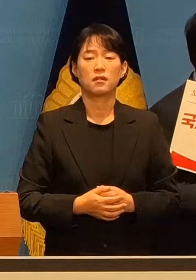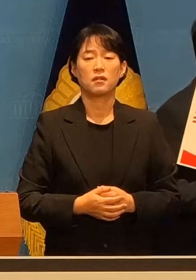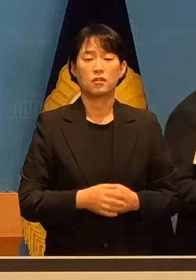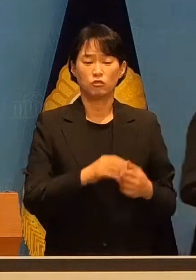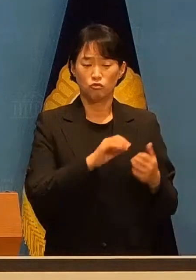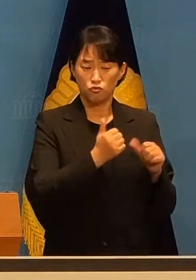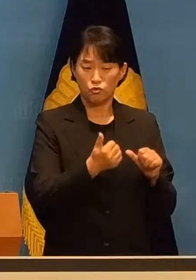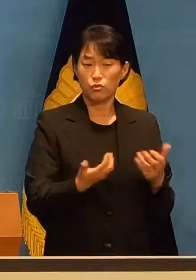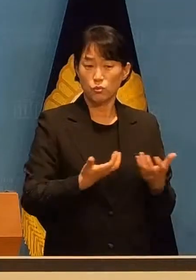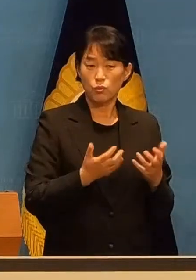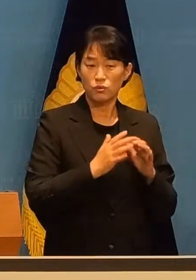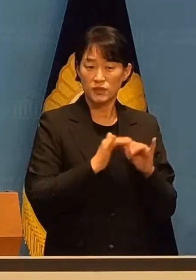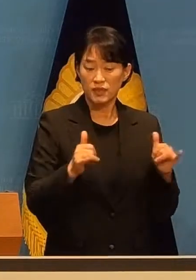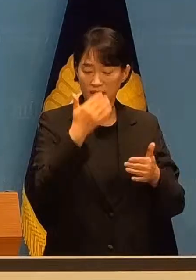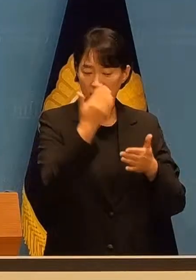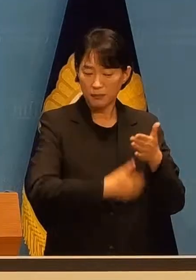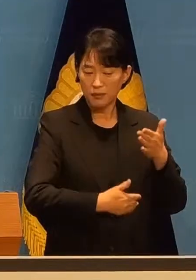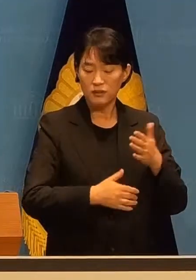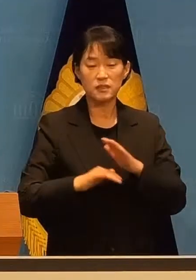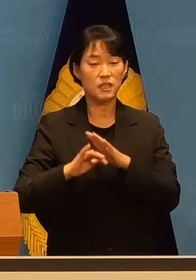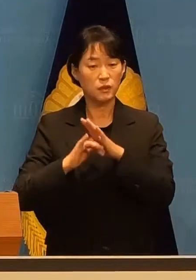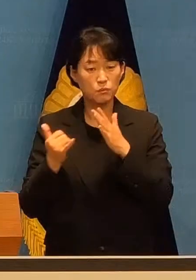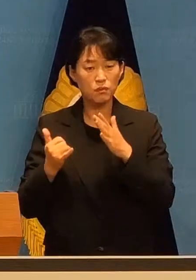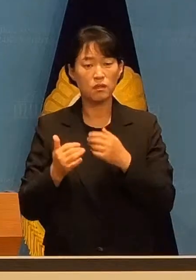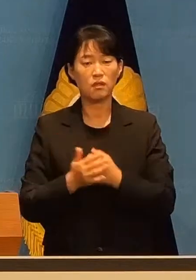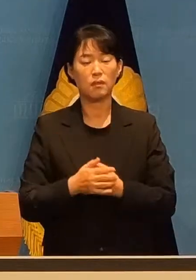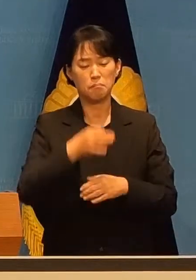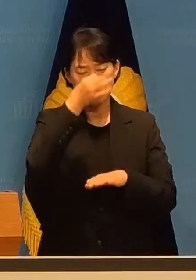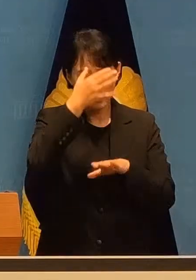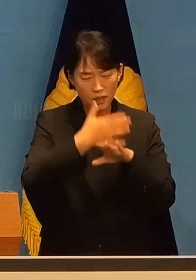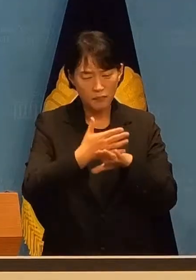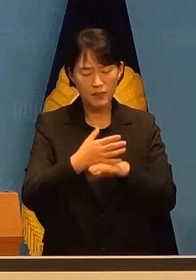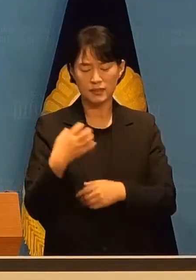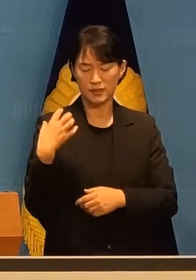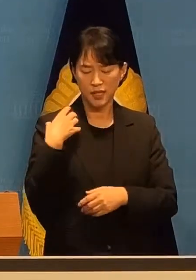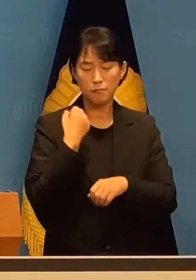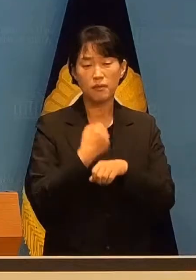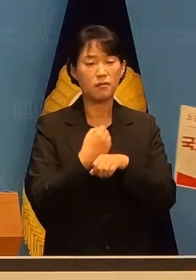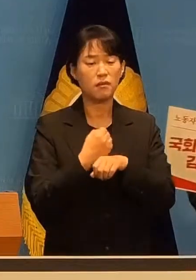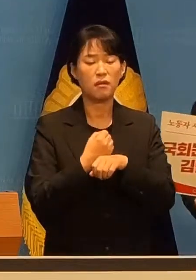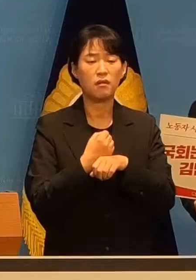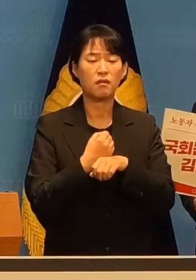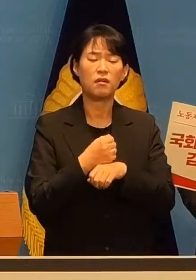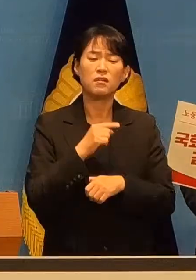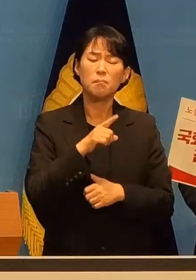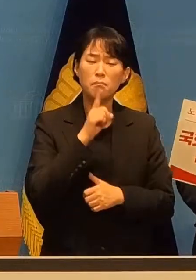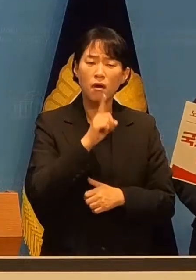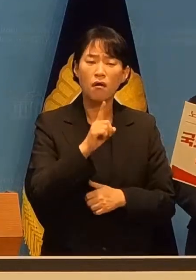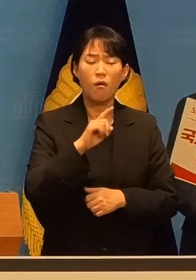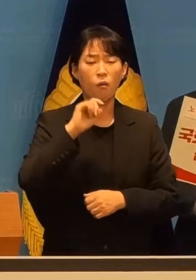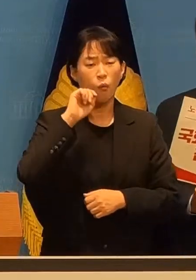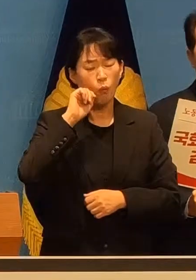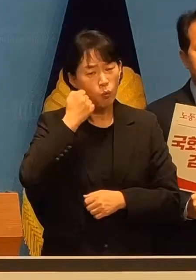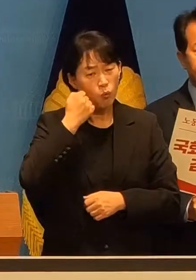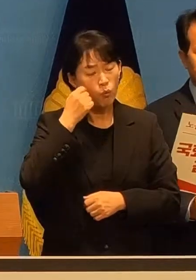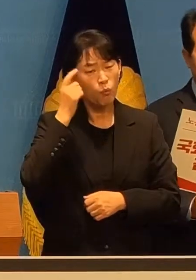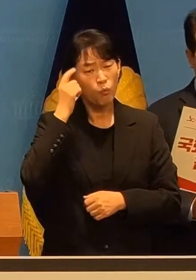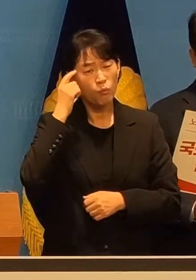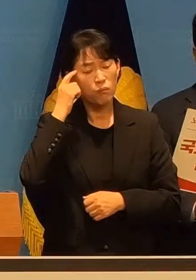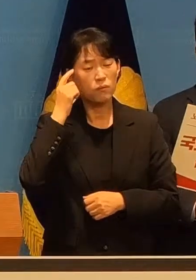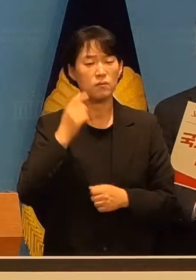죽은 노동자에게 남겨진 가족에게 죄송합니다. 책임지겠습니다. 그 한마디가 그렇게